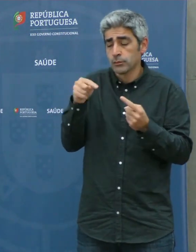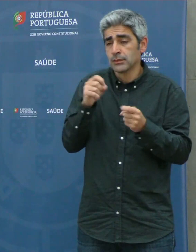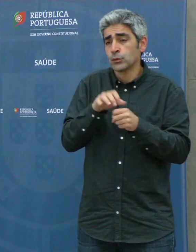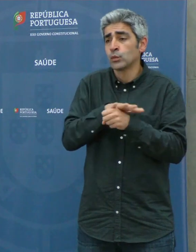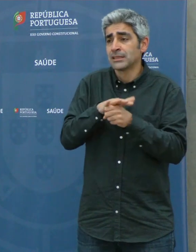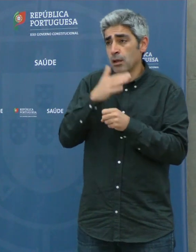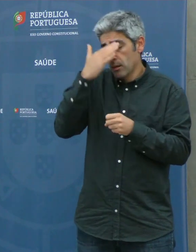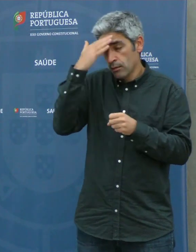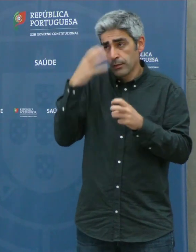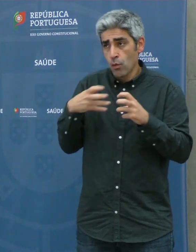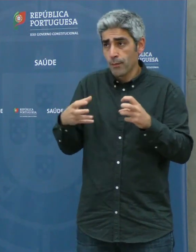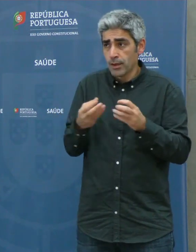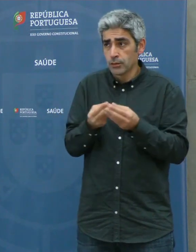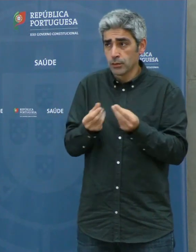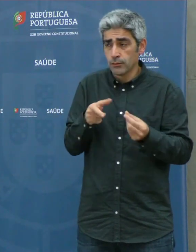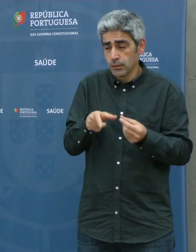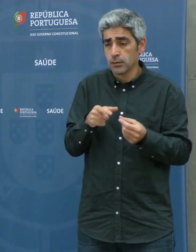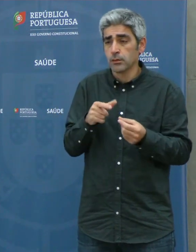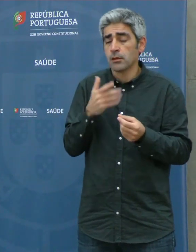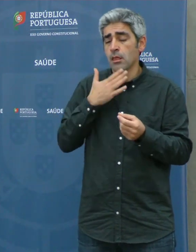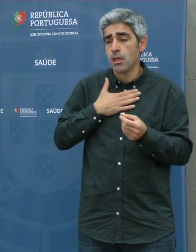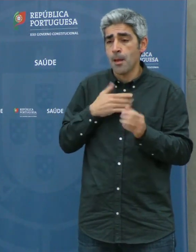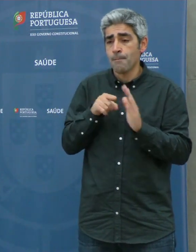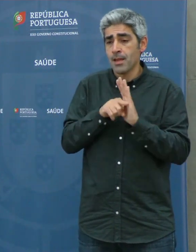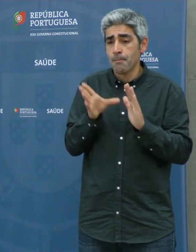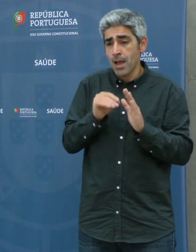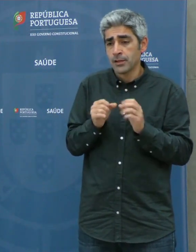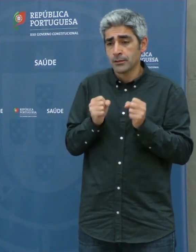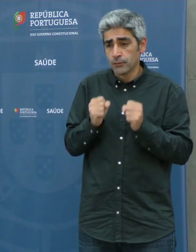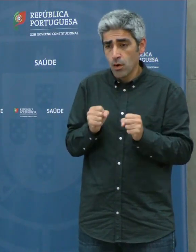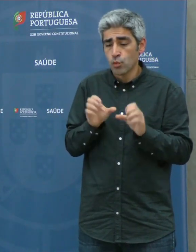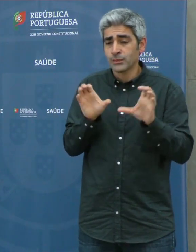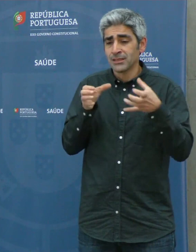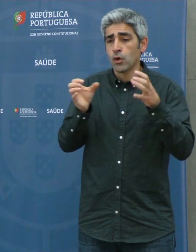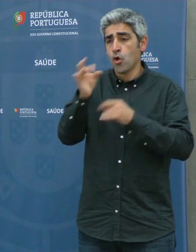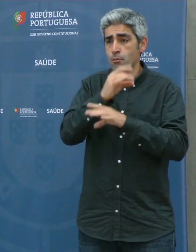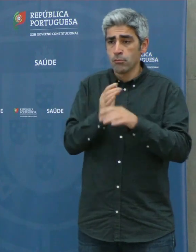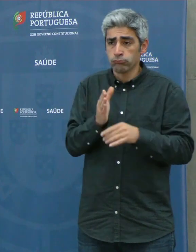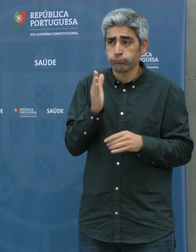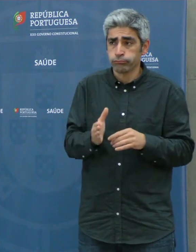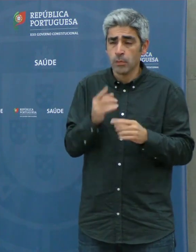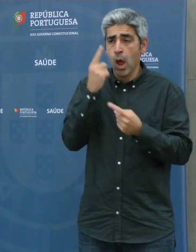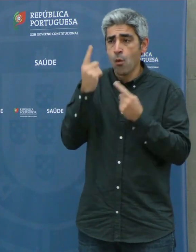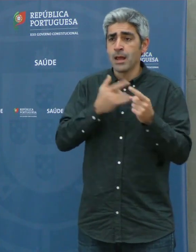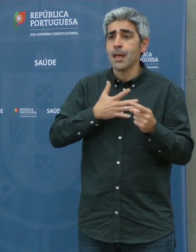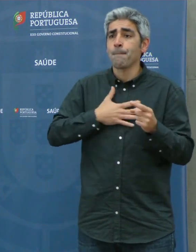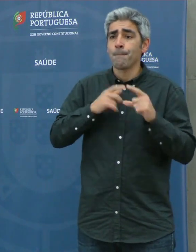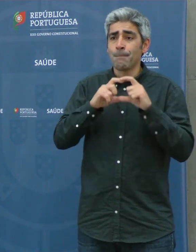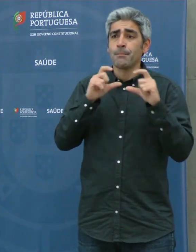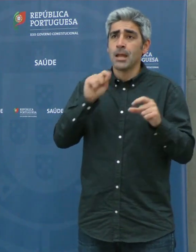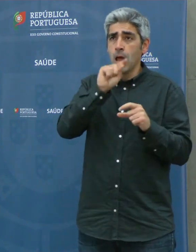complexas que de resto deram origem a medidas mais musculados da parte da comissão europeia relativamente alguma o que